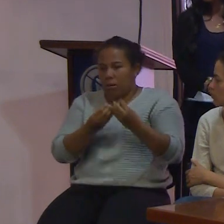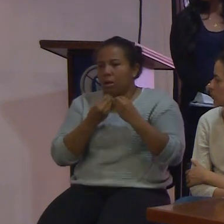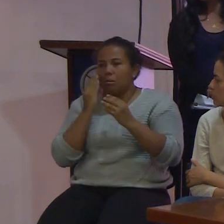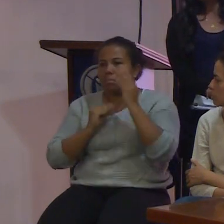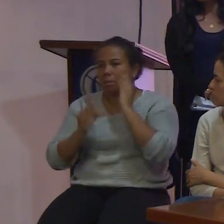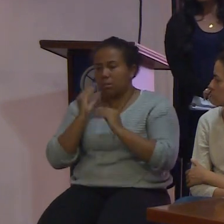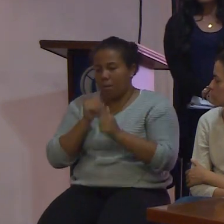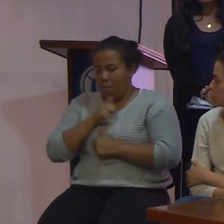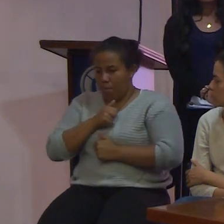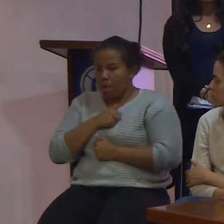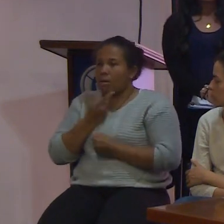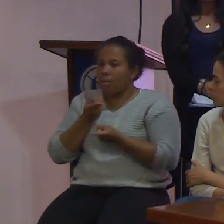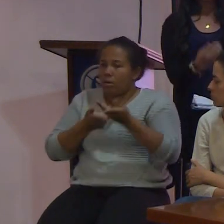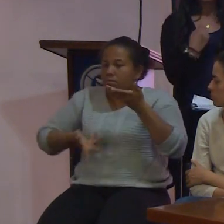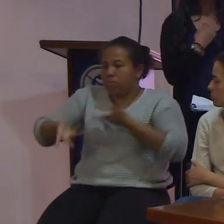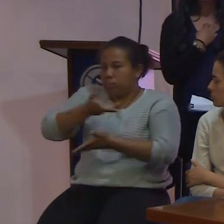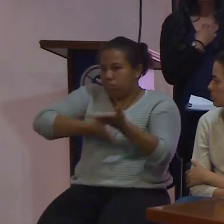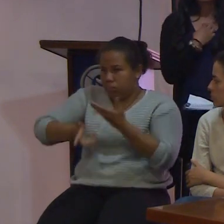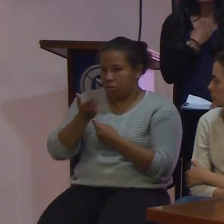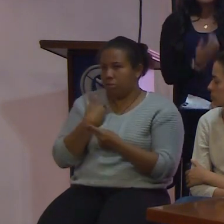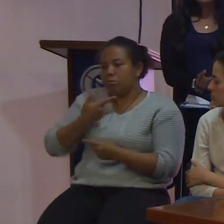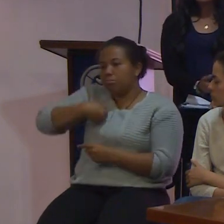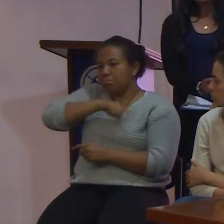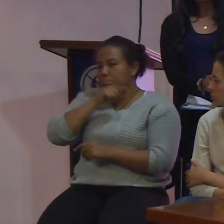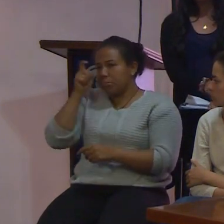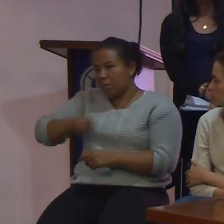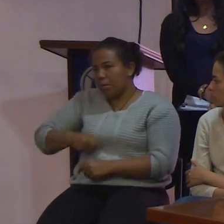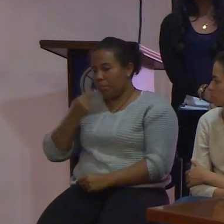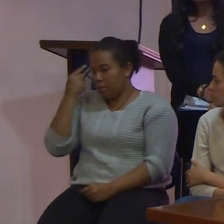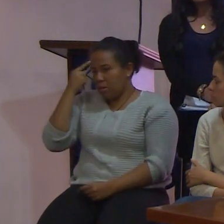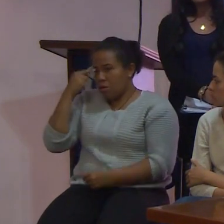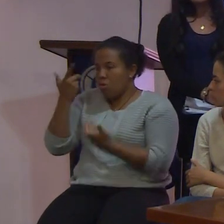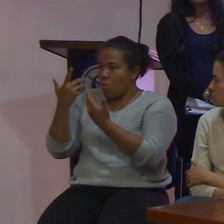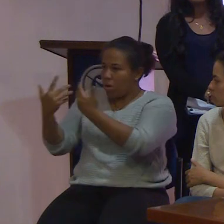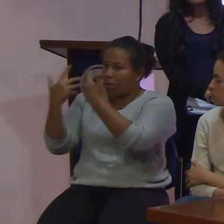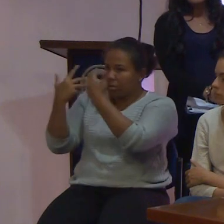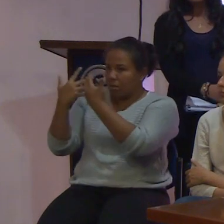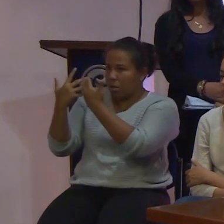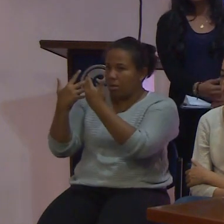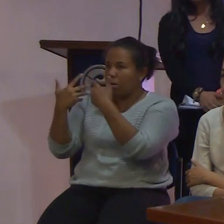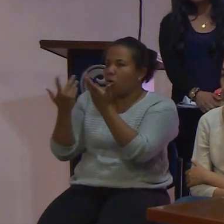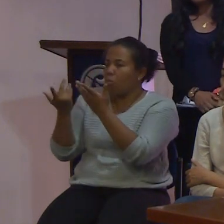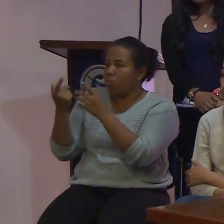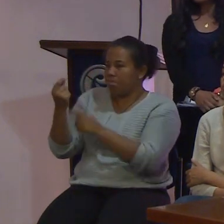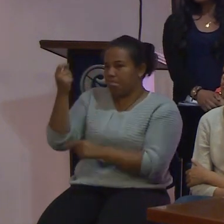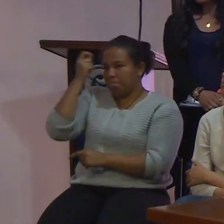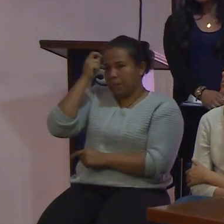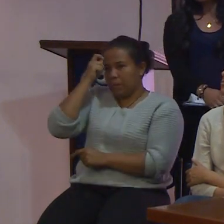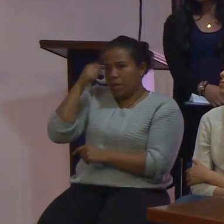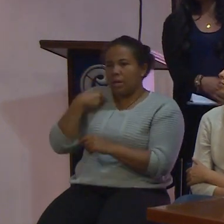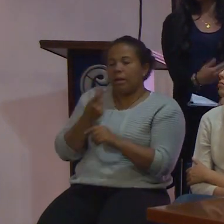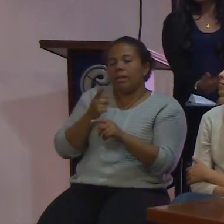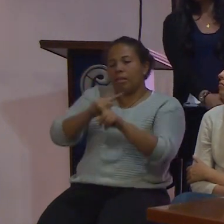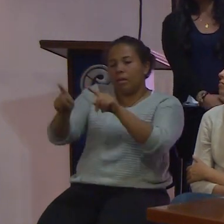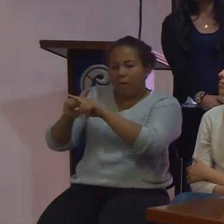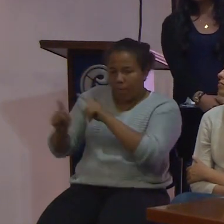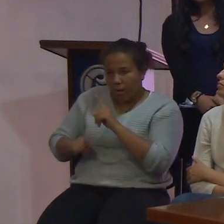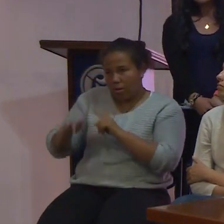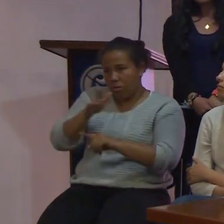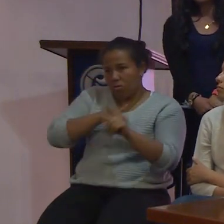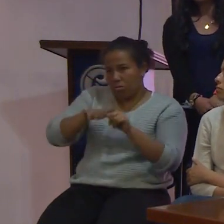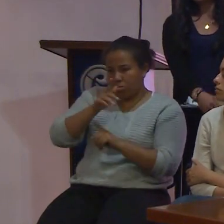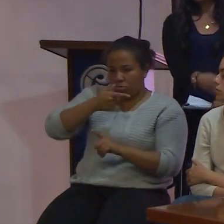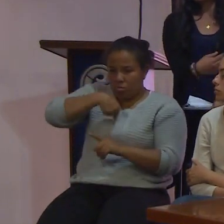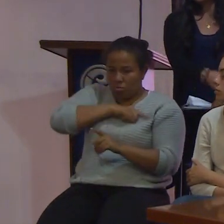misma. También, pues, nosotros nos debemos pensar la enseñanza teniendo en cuenta unas dinámicas de los contextos donde vamos a realizar